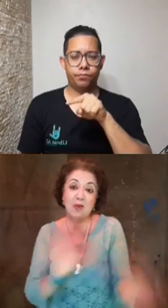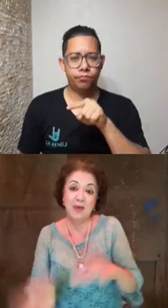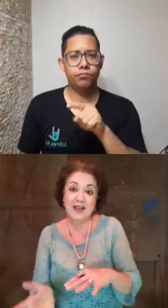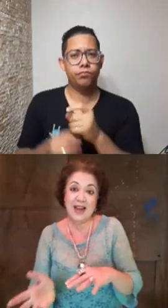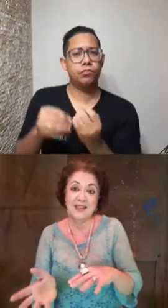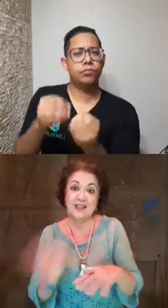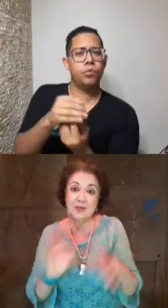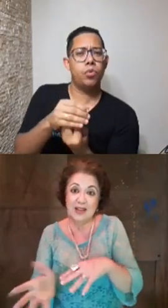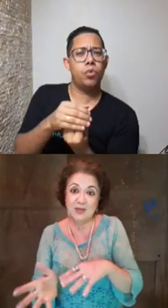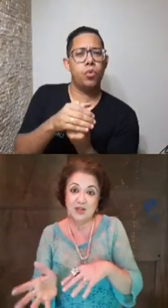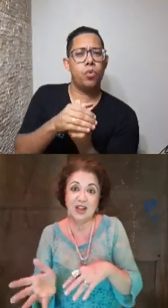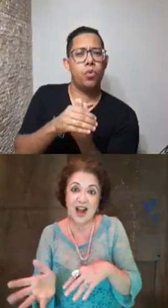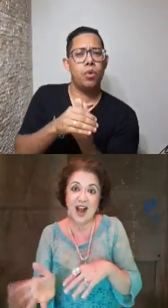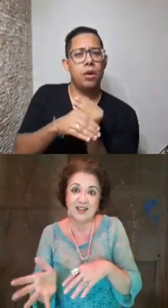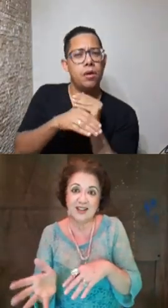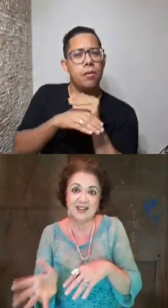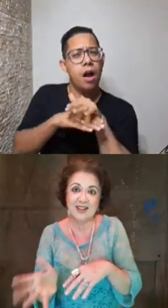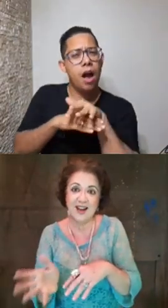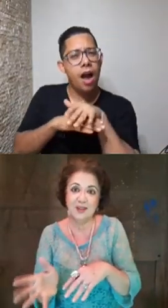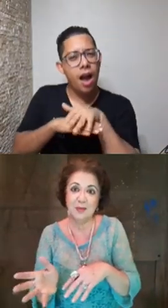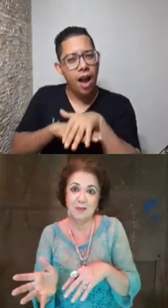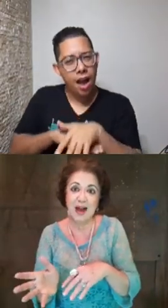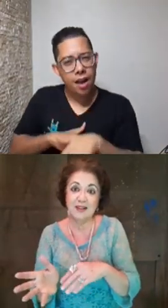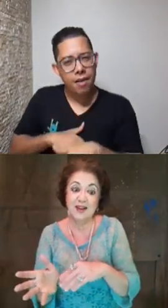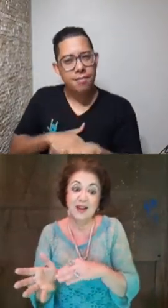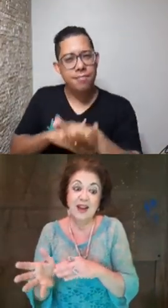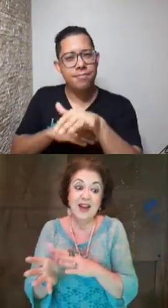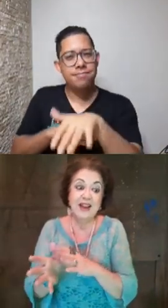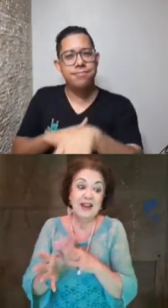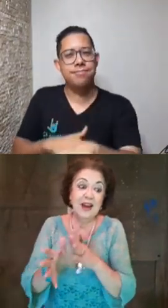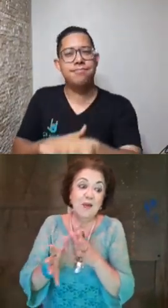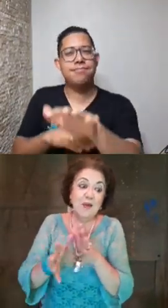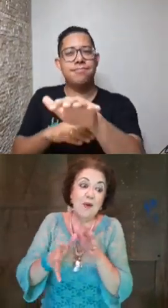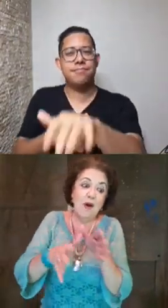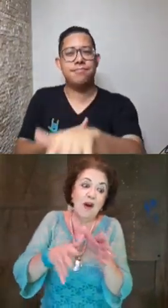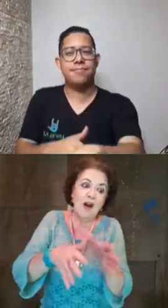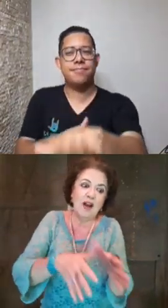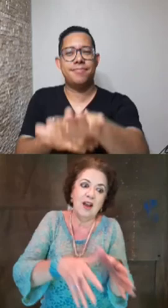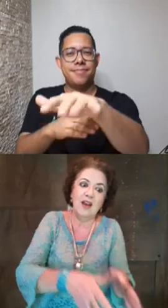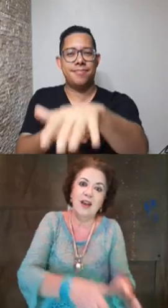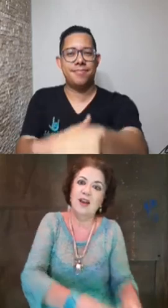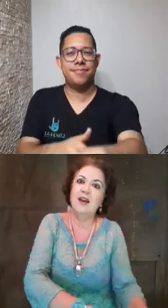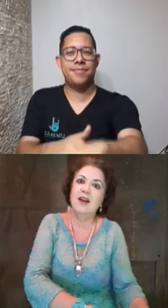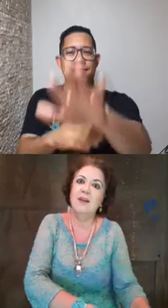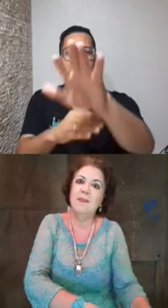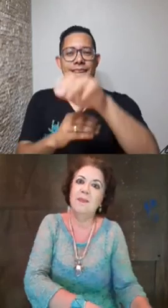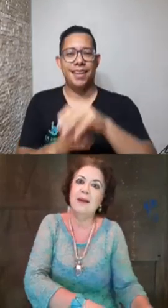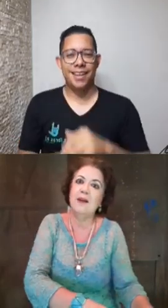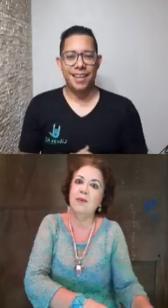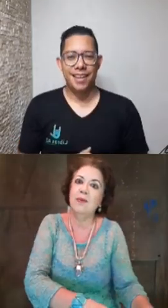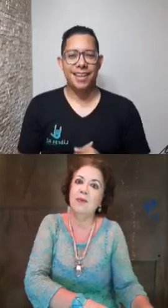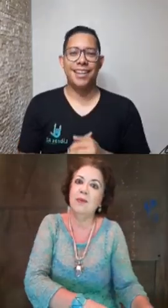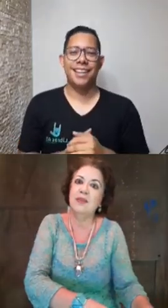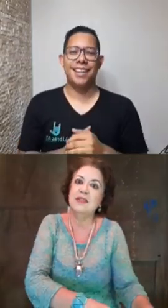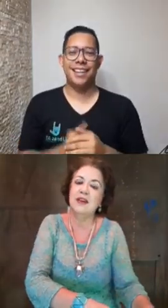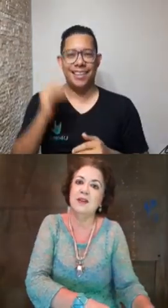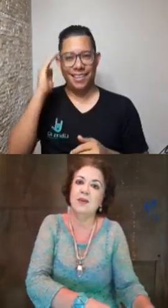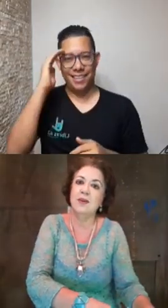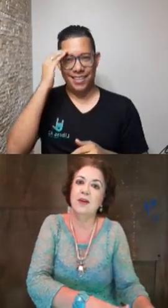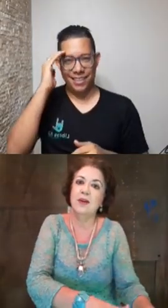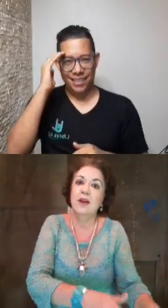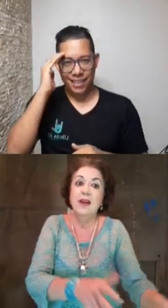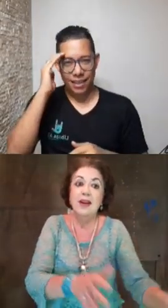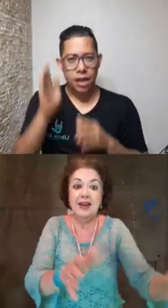Mas como ele nasce do lado de cá da Serra do Mar, ele não corre para o